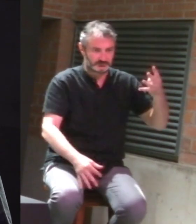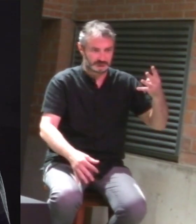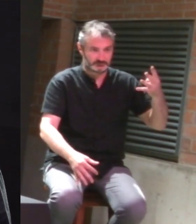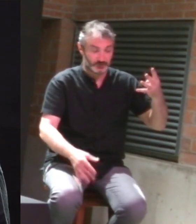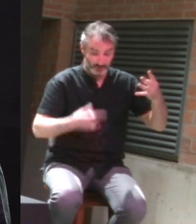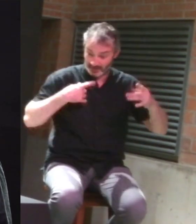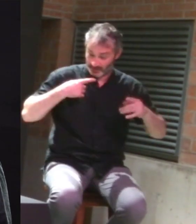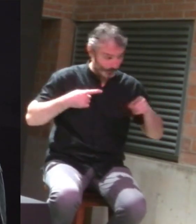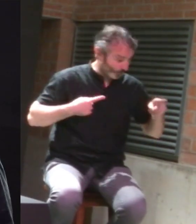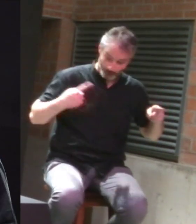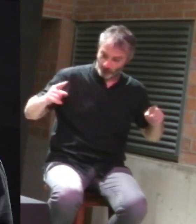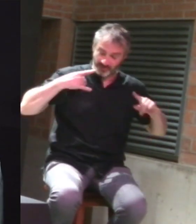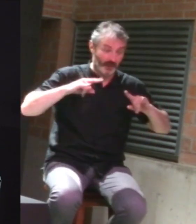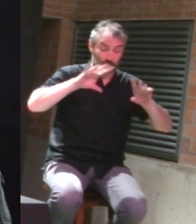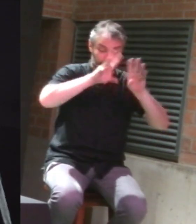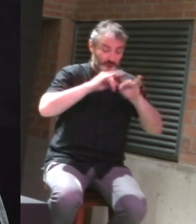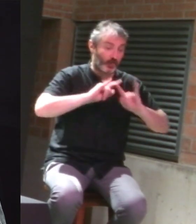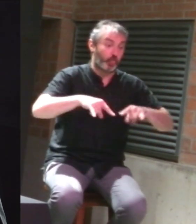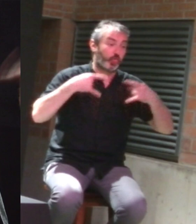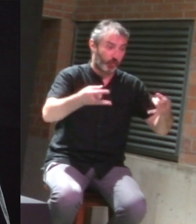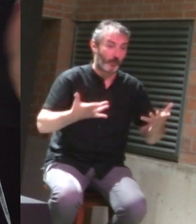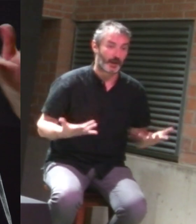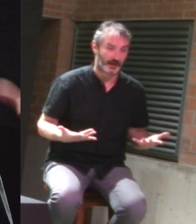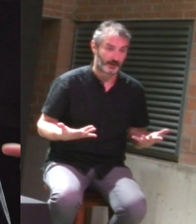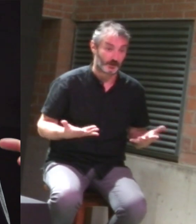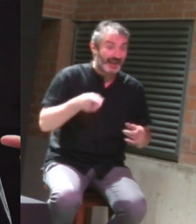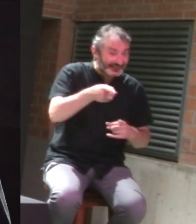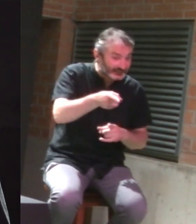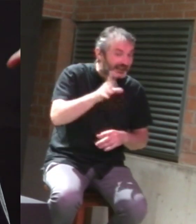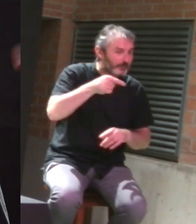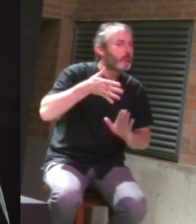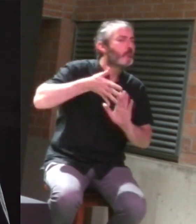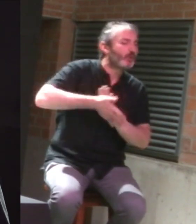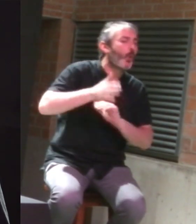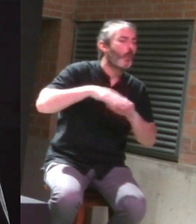esta doble explotación, de alguna manera, también influyó en la huelga de la Constancia.